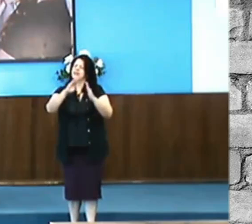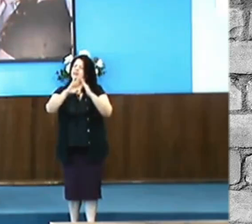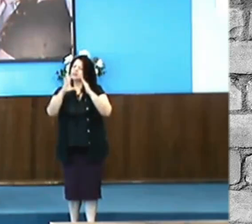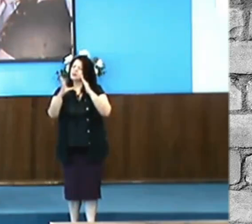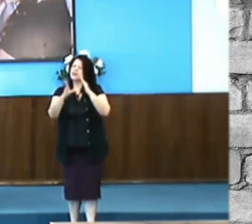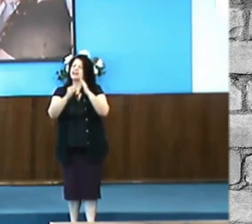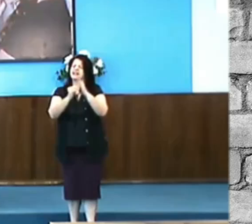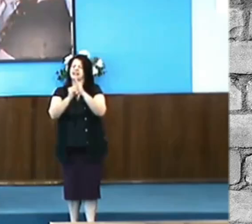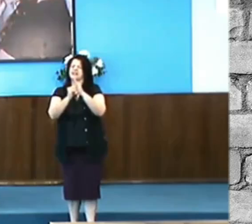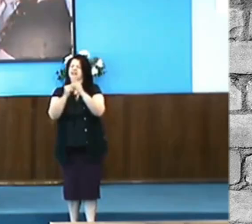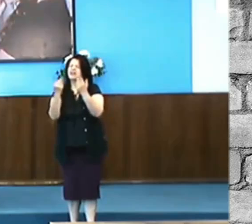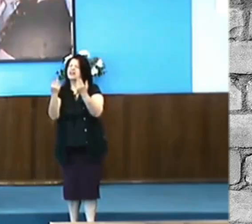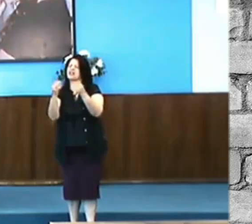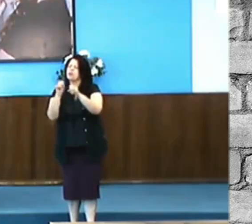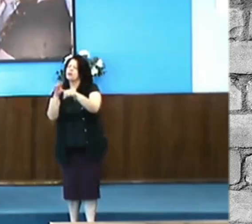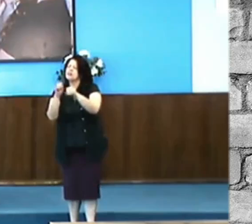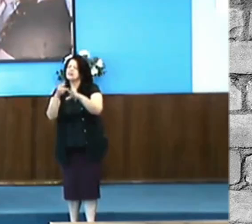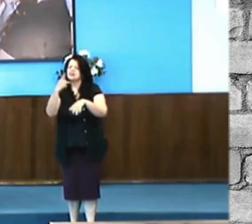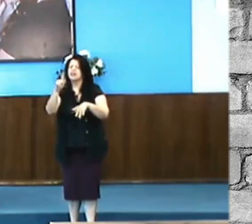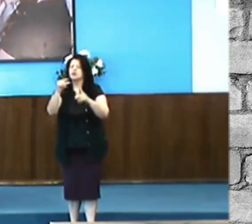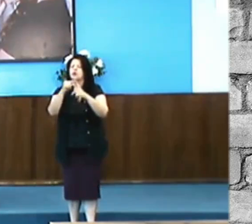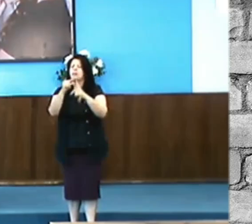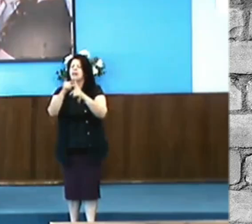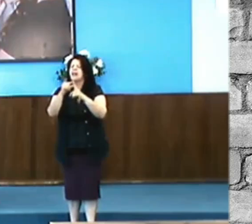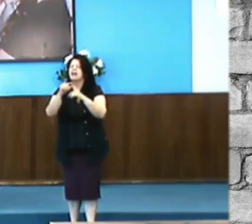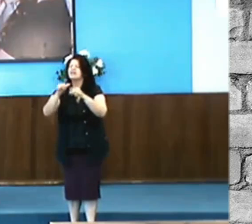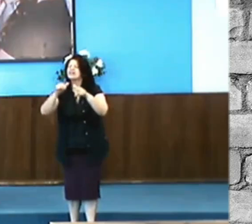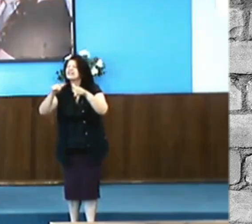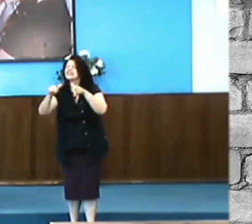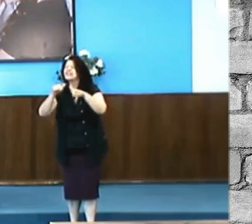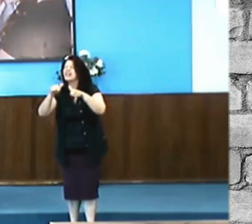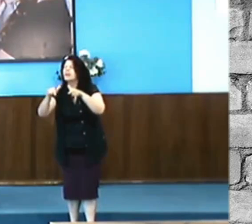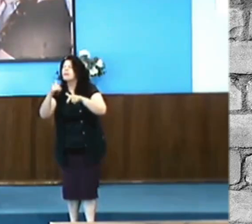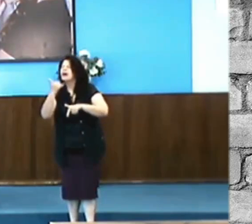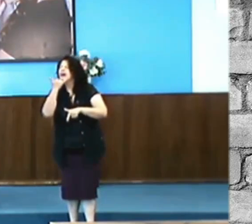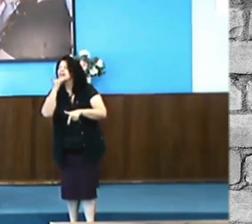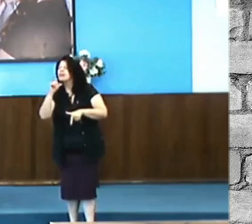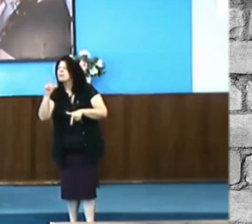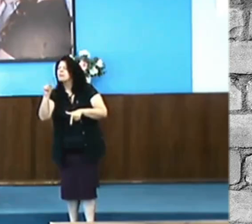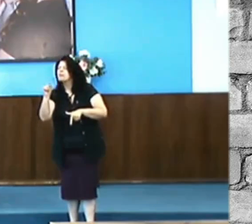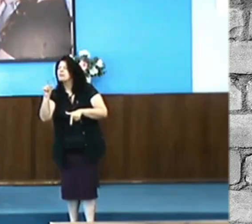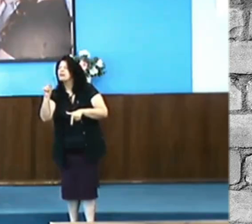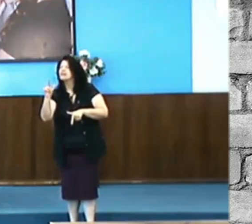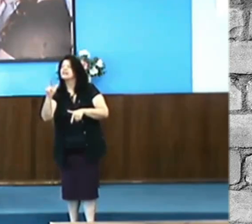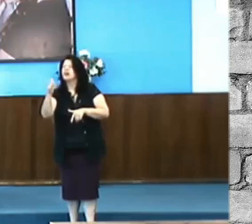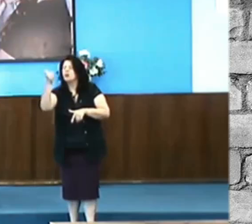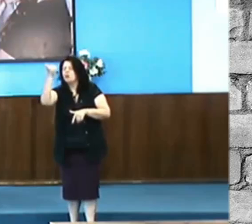que nós acabamos de ler, vá operando perdão e purificação nos corações.